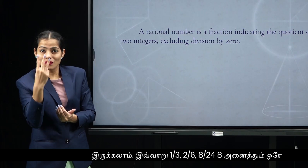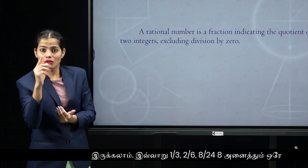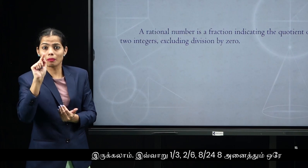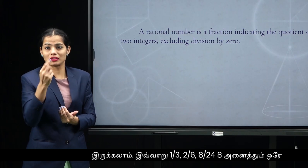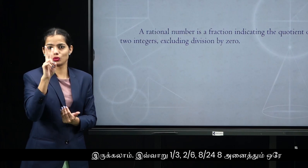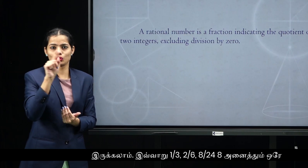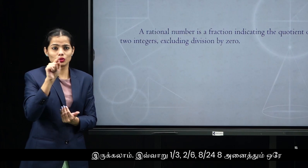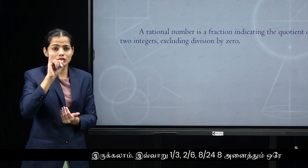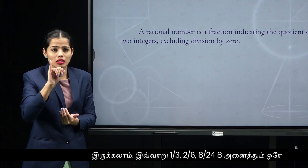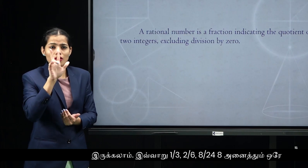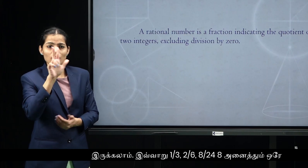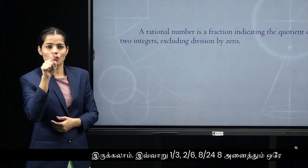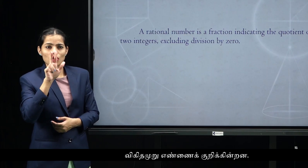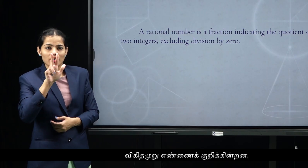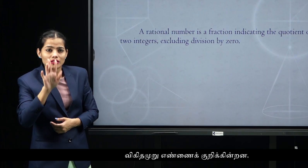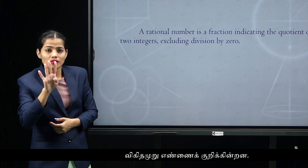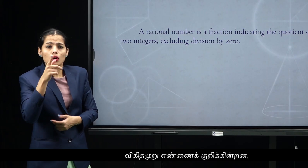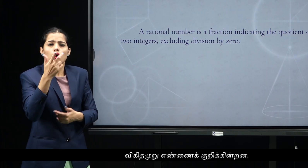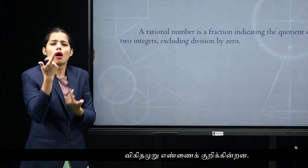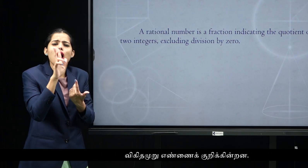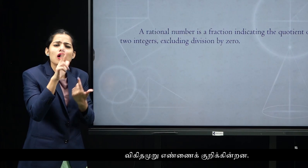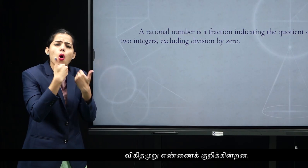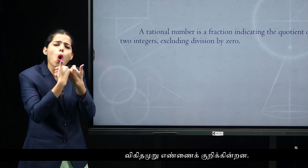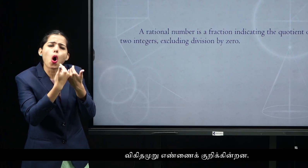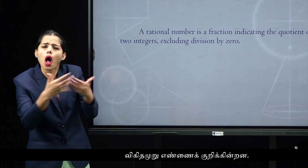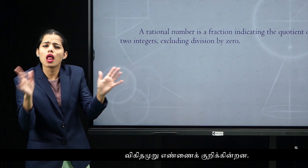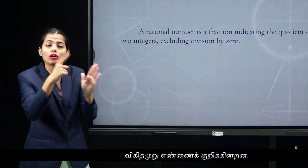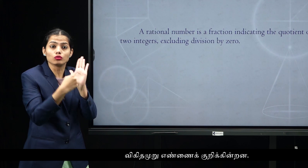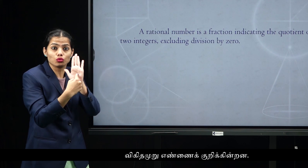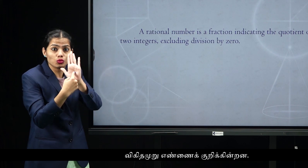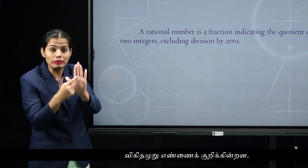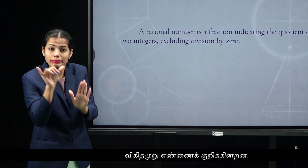8/24, 8 அனைத்தும் ஒரே விகிதமுறு எண்ணை குறிக்கின்றன.